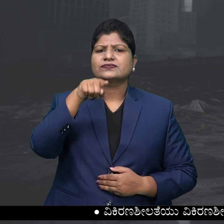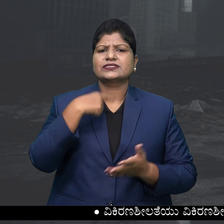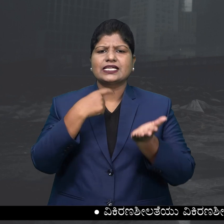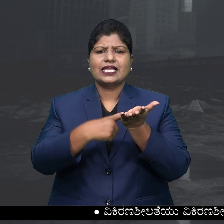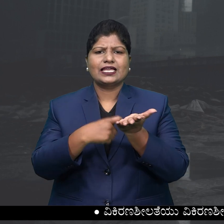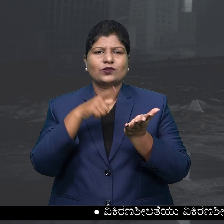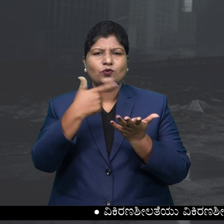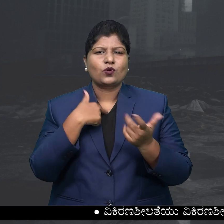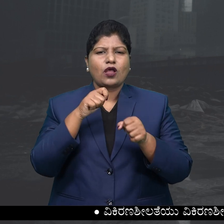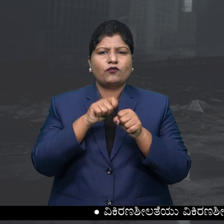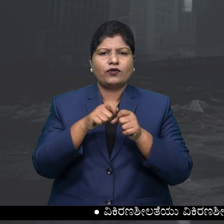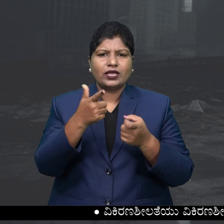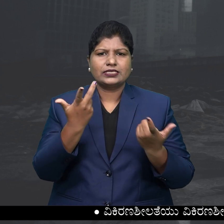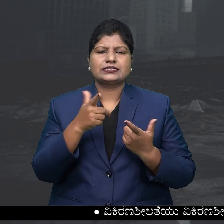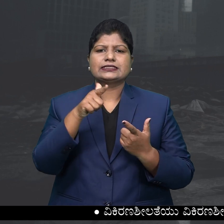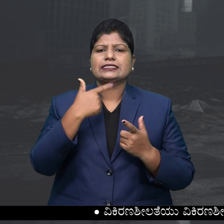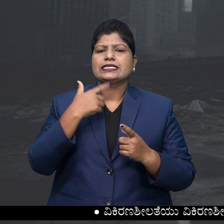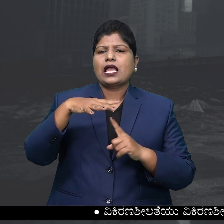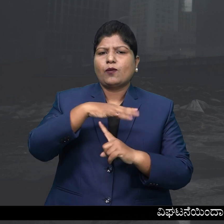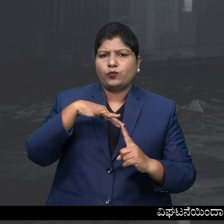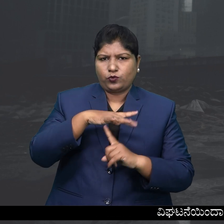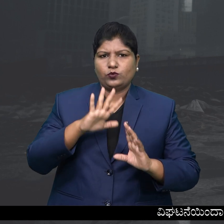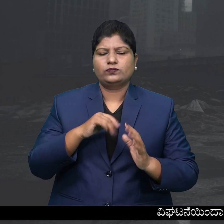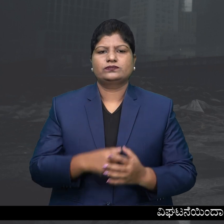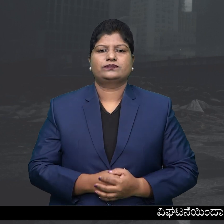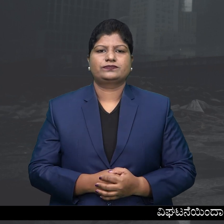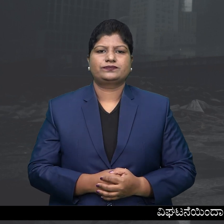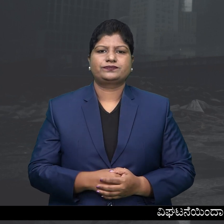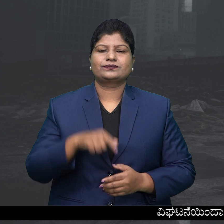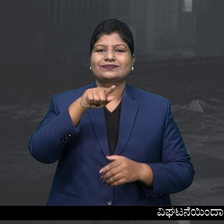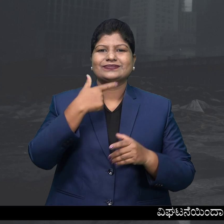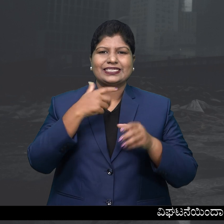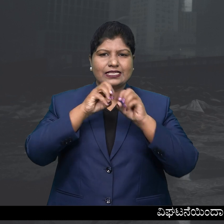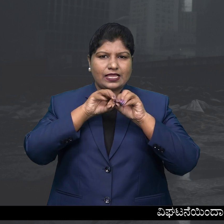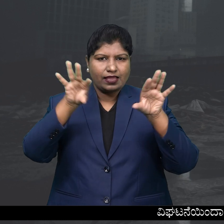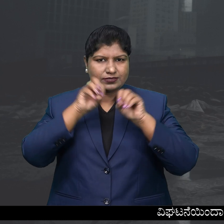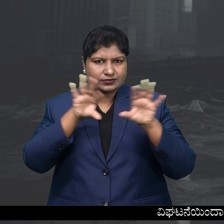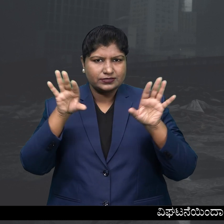ವಿಕಿರಣಶೀಲತೆಯು ವಿಕಿರಣಶೀಲ ಅಂಶಗಳ ಪರಮಾಣು ನ್ಯೂಕ್ಲಿಯಸ್ಗಳ ವಿಘಟನೆಯಿಂದಾಗಿ ಆಲ್ಫಾ, ಬೀಟಾ ಕಣಗಳು